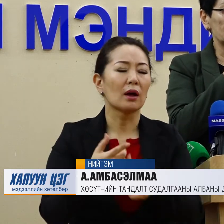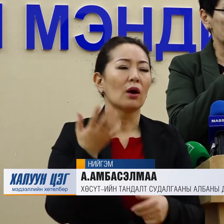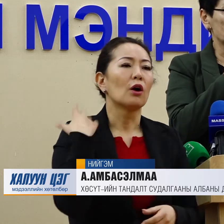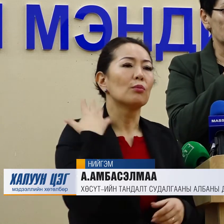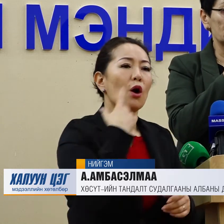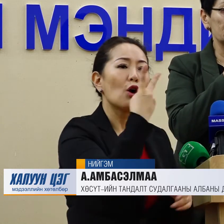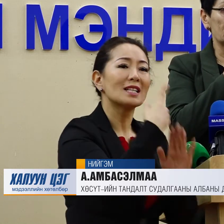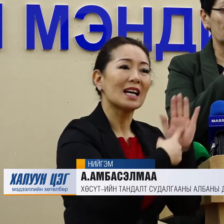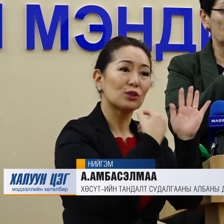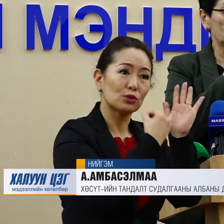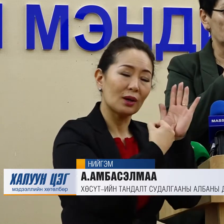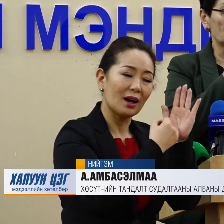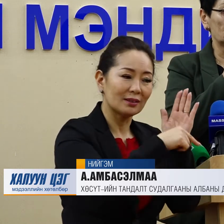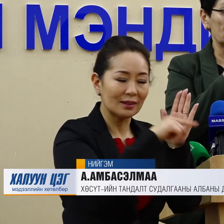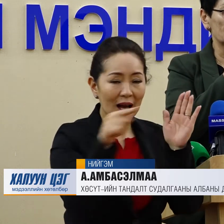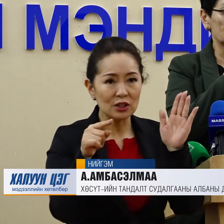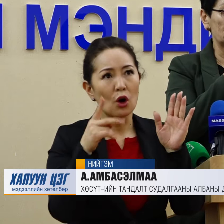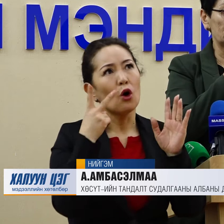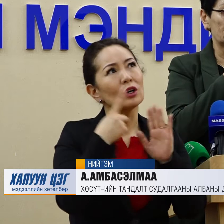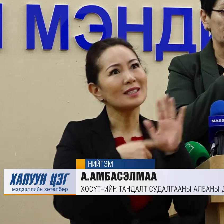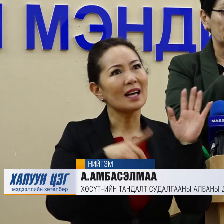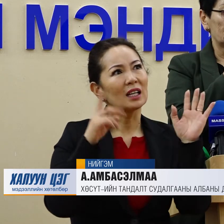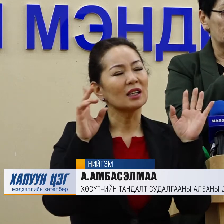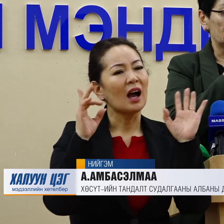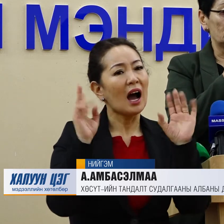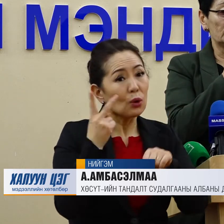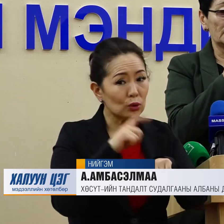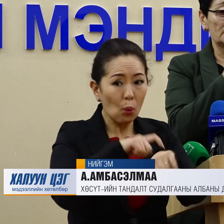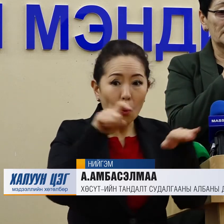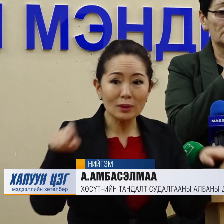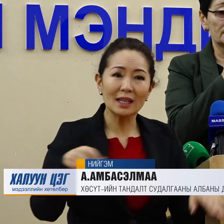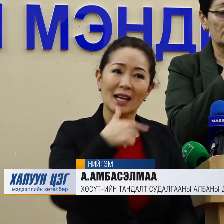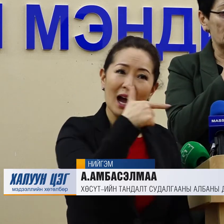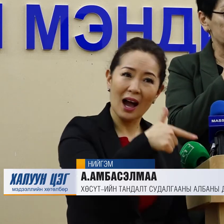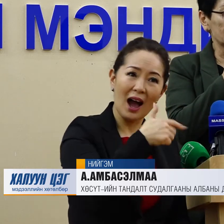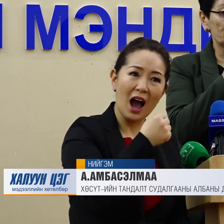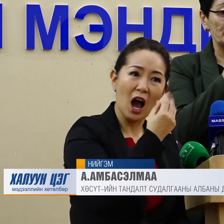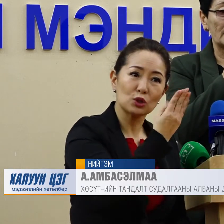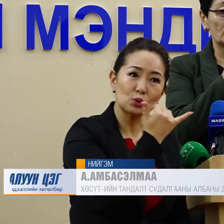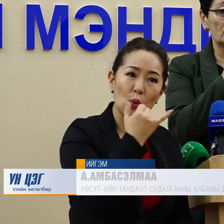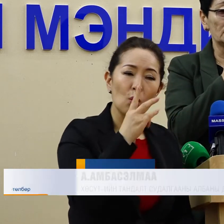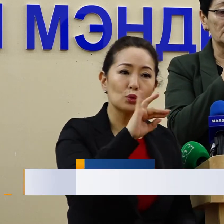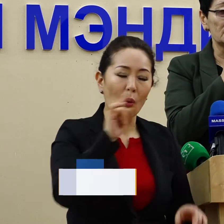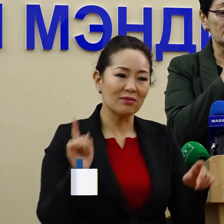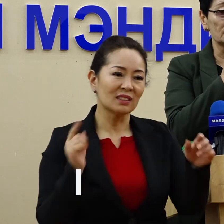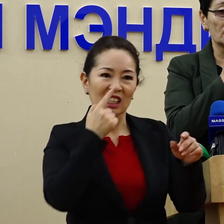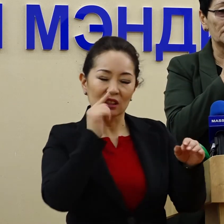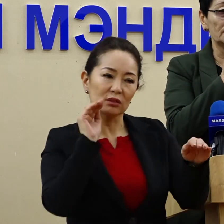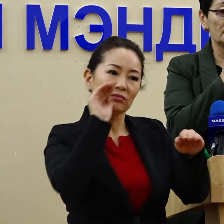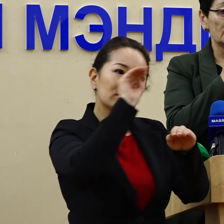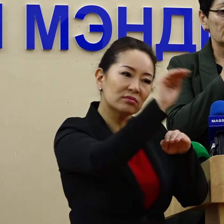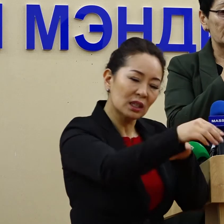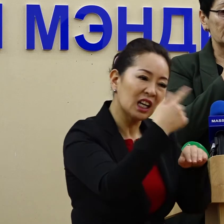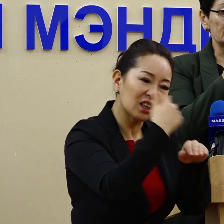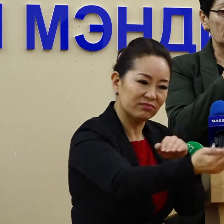12-р сарын 6-наас 12-ний хооронд гашин сухатаар бүгдээр хэвтар болс руу гарсан. Тэгээ 12-нд эргэж ирсэн